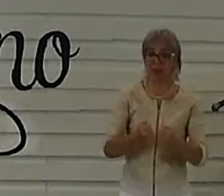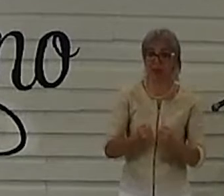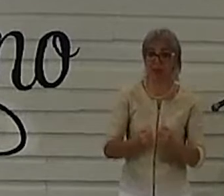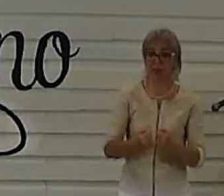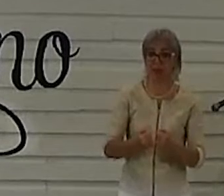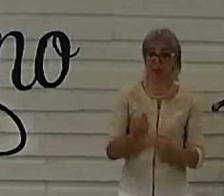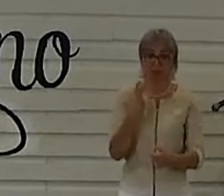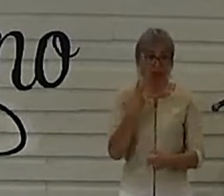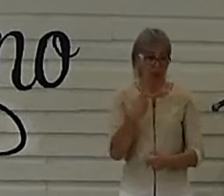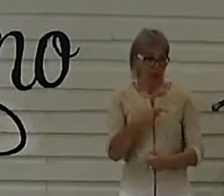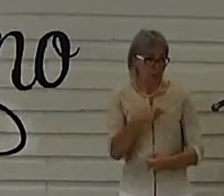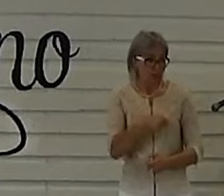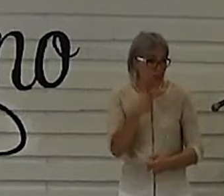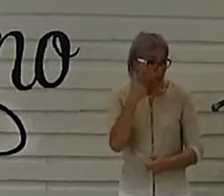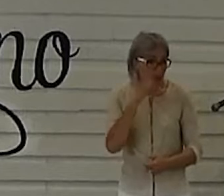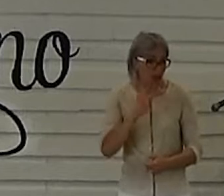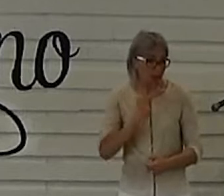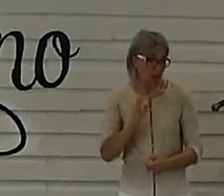Sì.